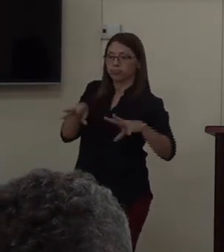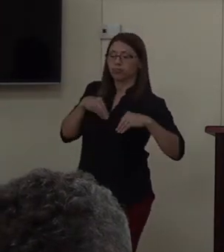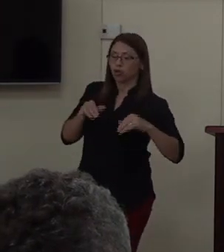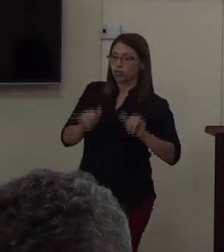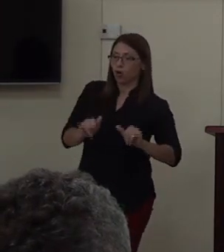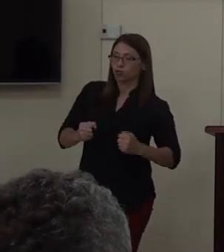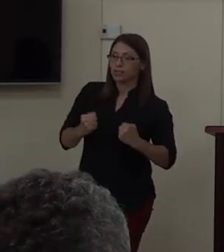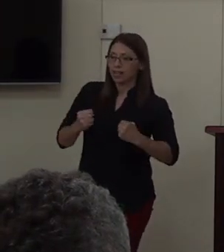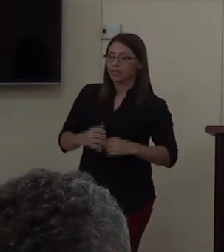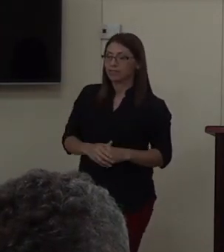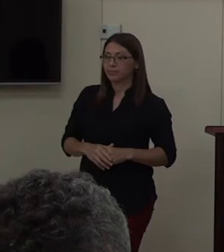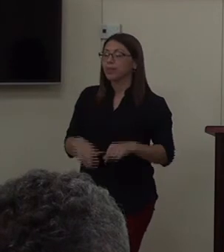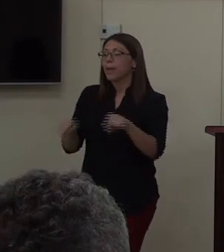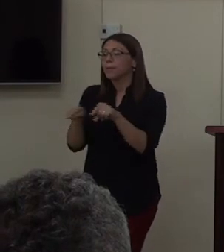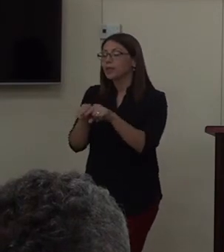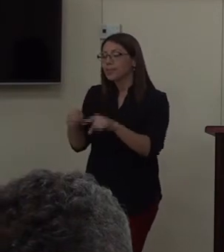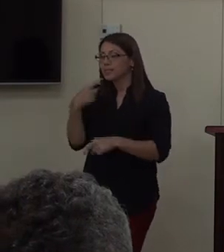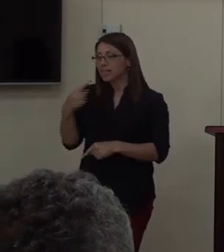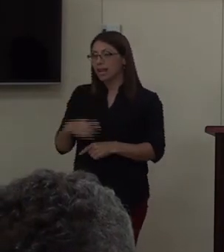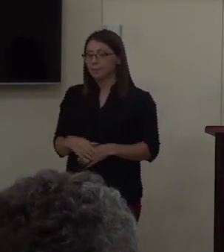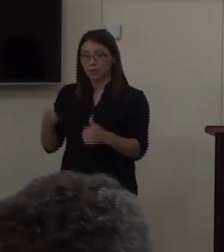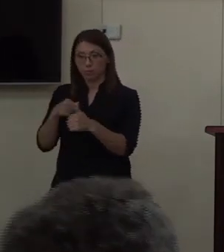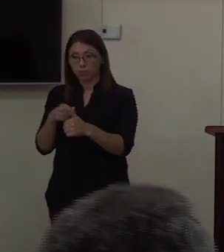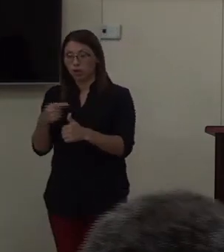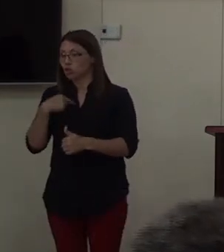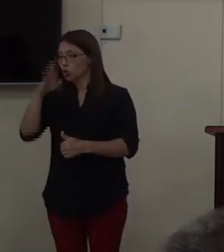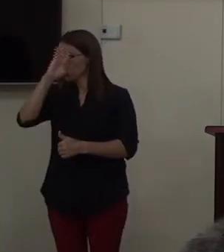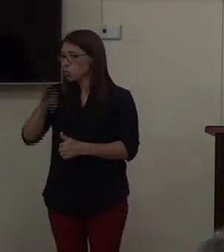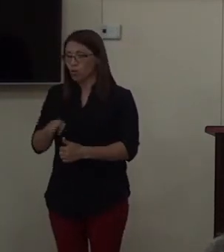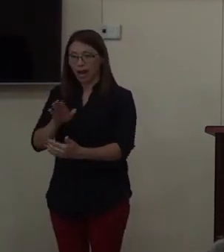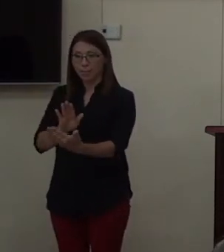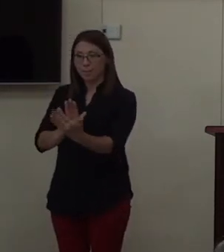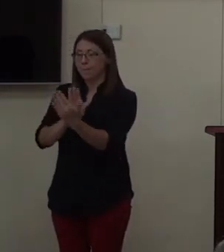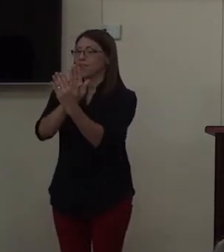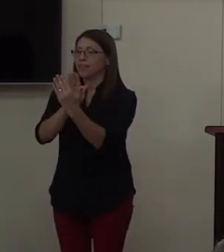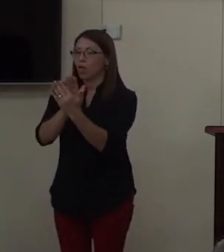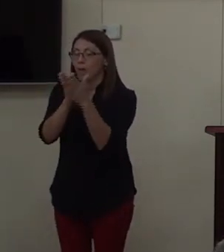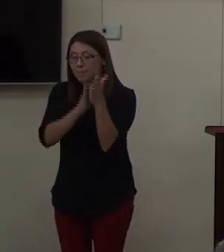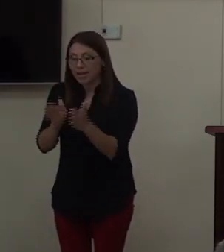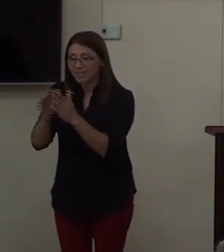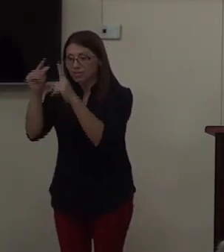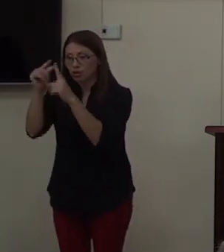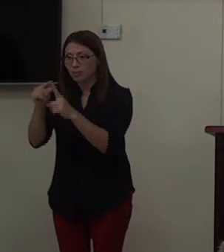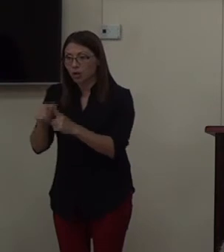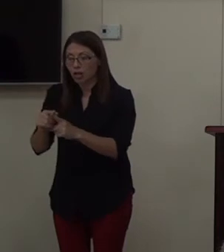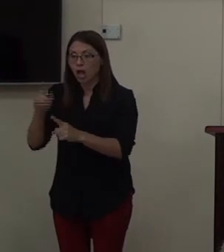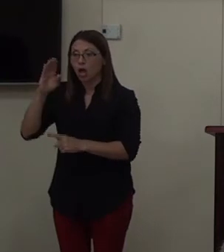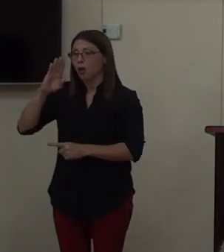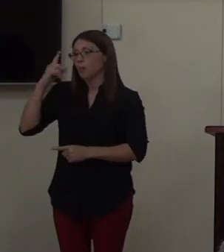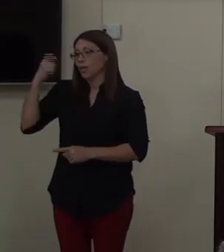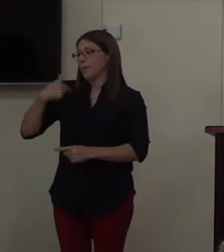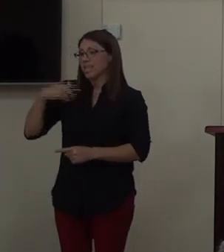señala es que, bueno, primero, yo nunca me he enfrentado a planificación terminológica como tal, porque nunca me han pedido ayuda para